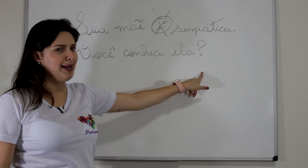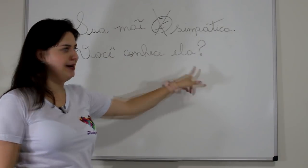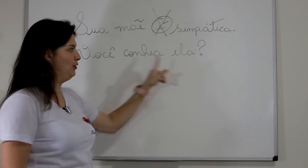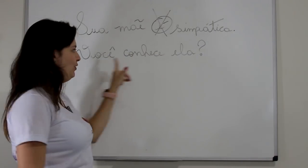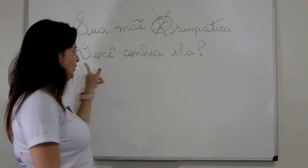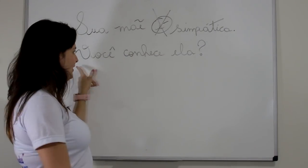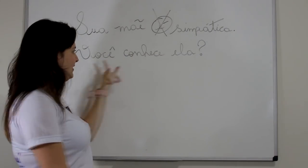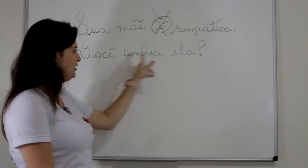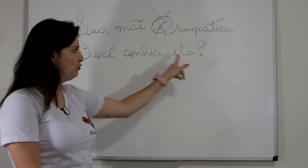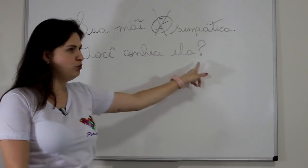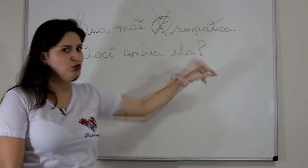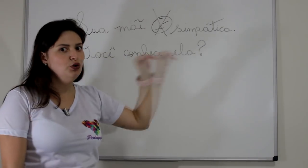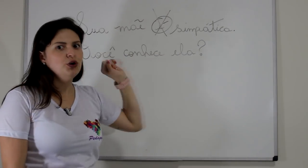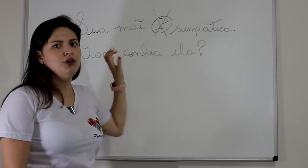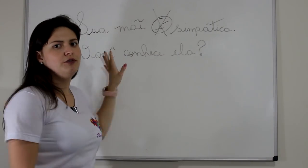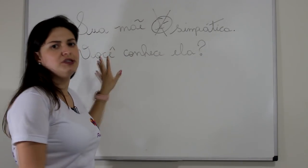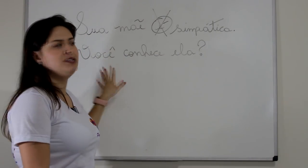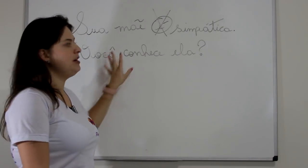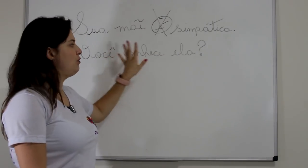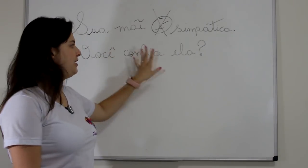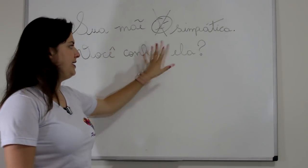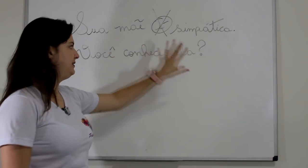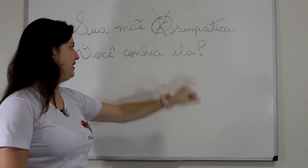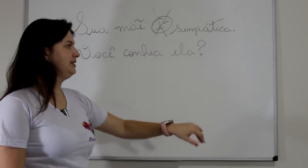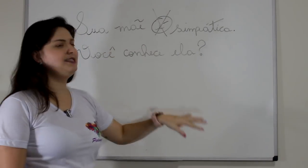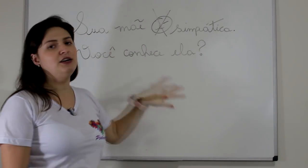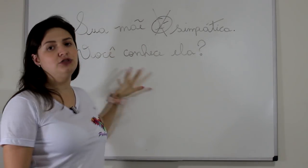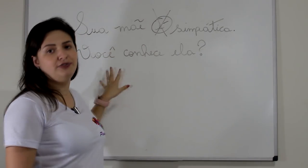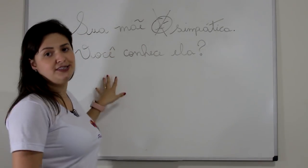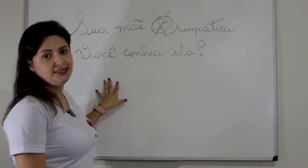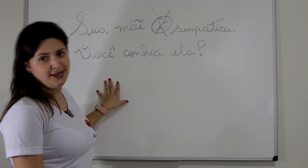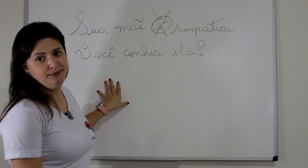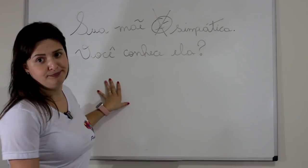ela? Olha aqui tudo. Você conhece ela? Sinal de você.